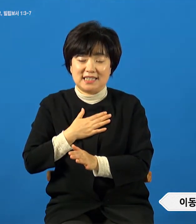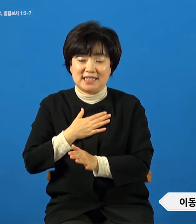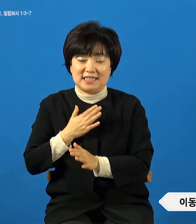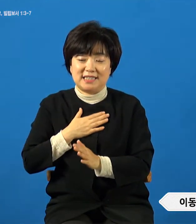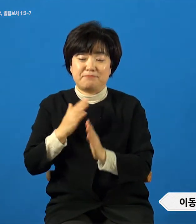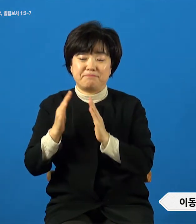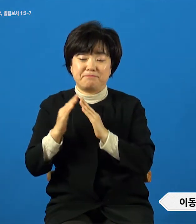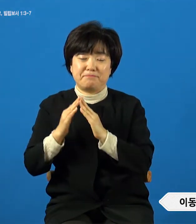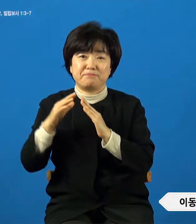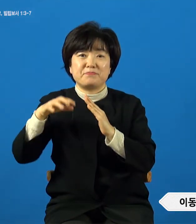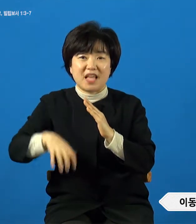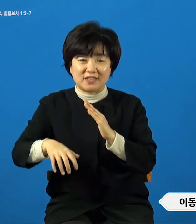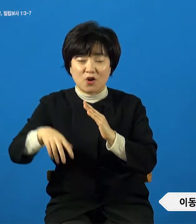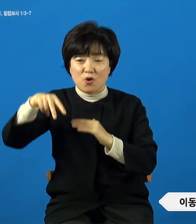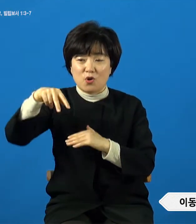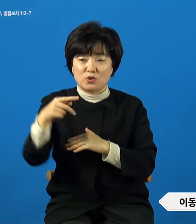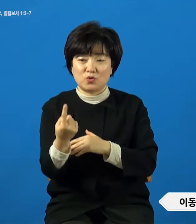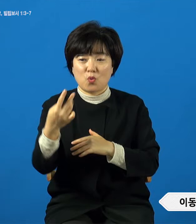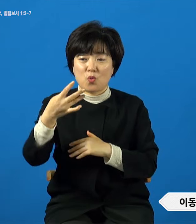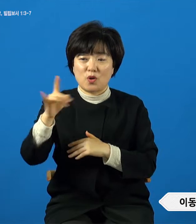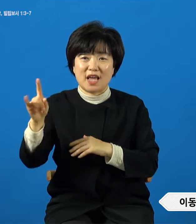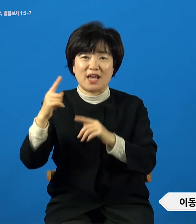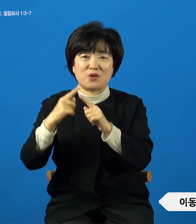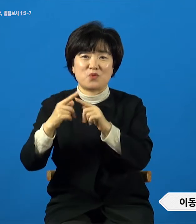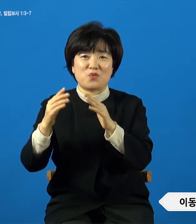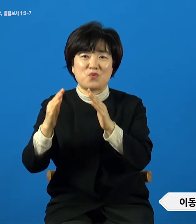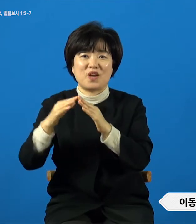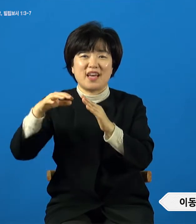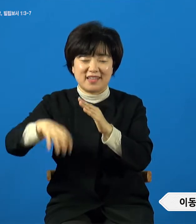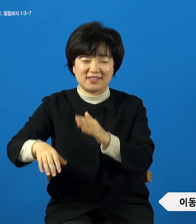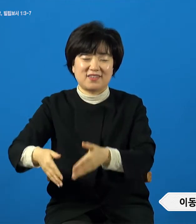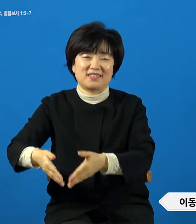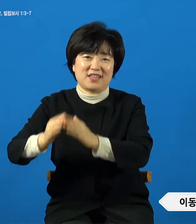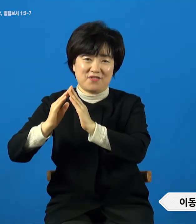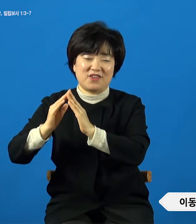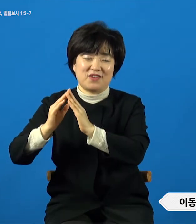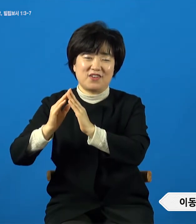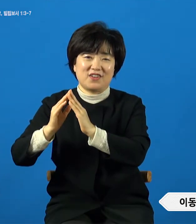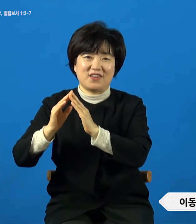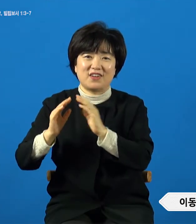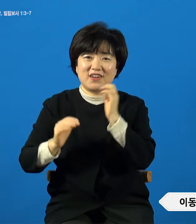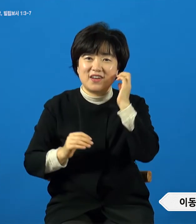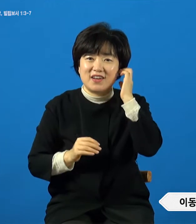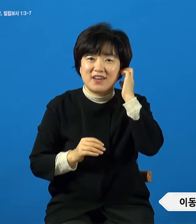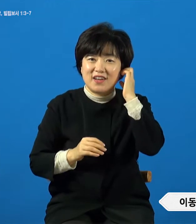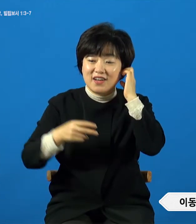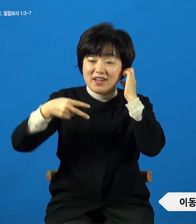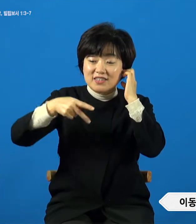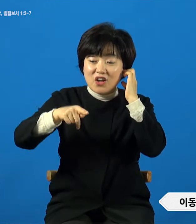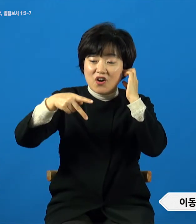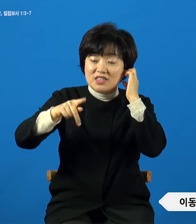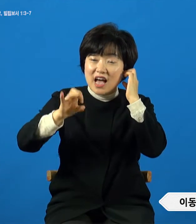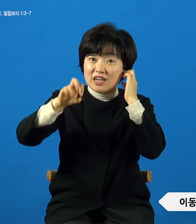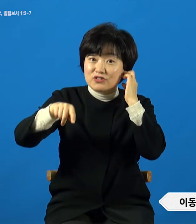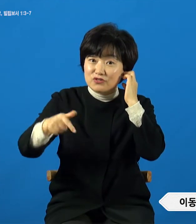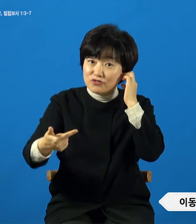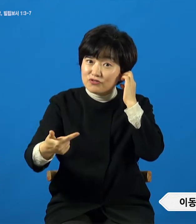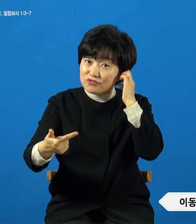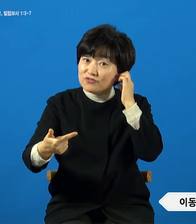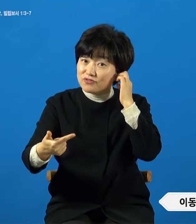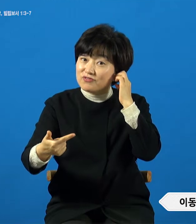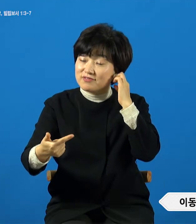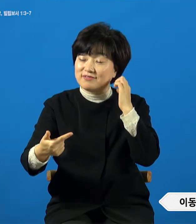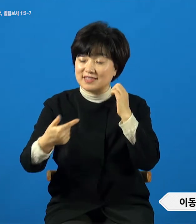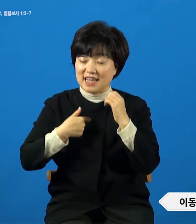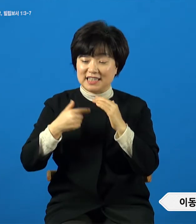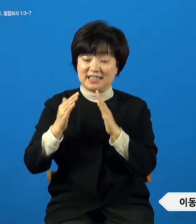사랑방에서 이 소래교회가 시작되었다고 생각합니다. 학자들은 아마도 이것이 서상윤 씨의 사랑방이